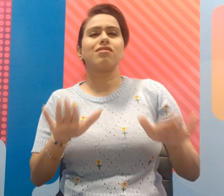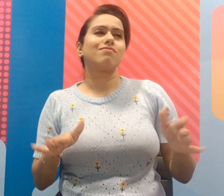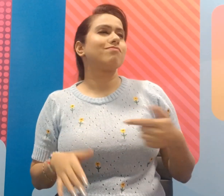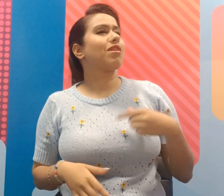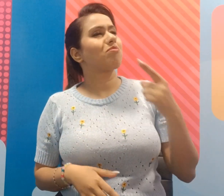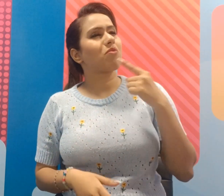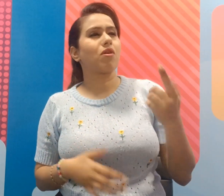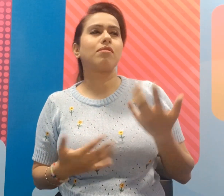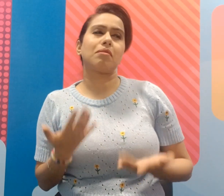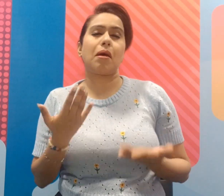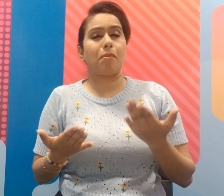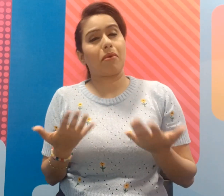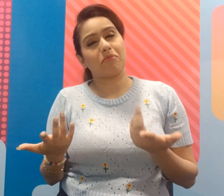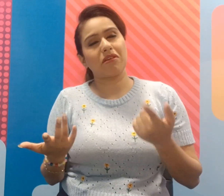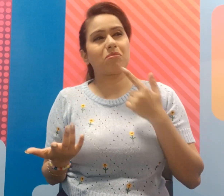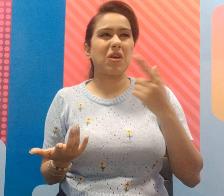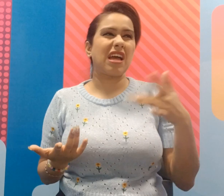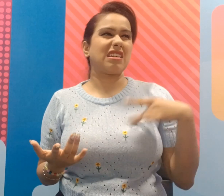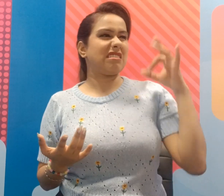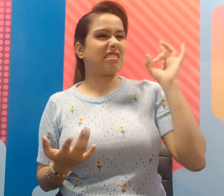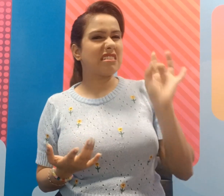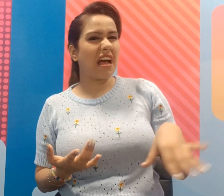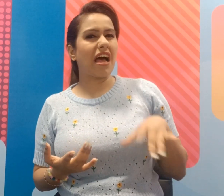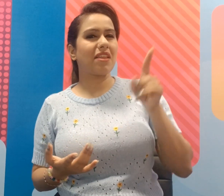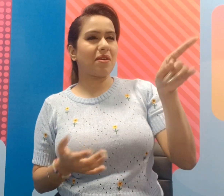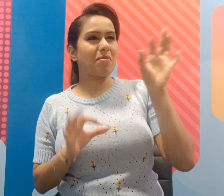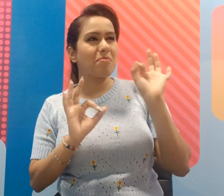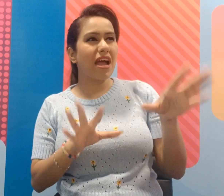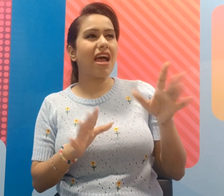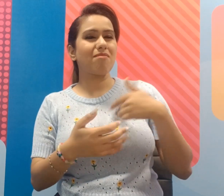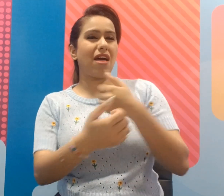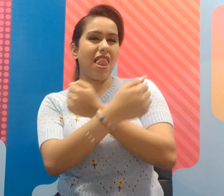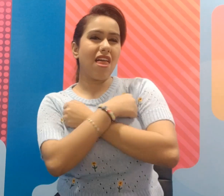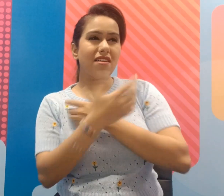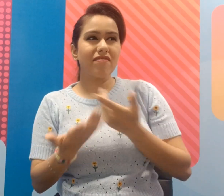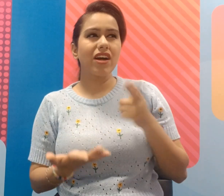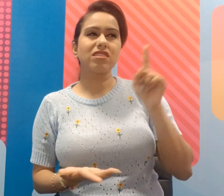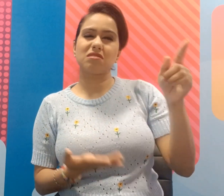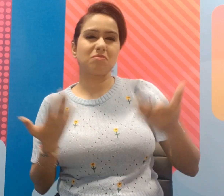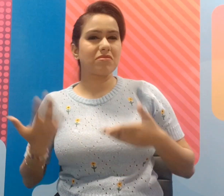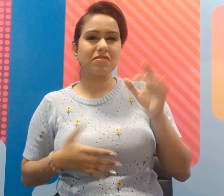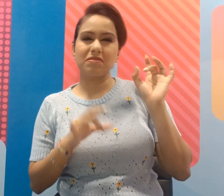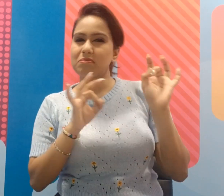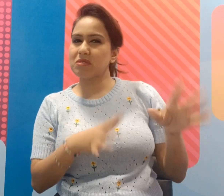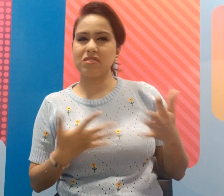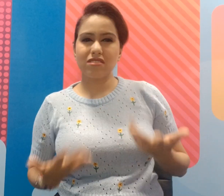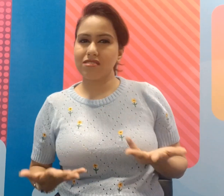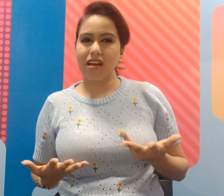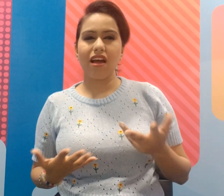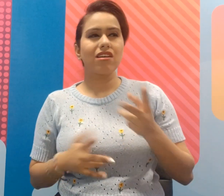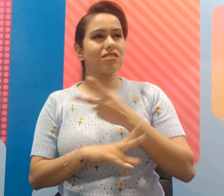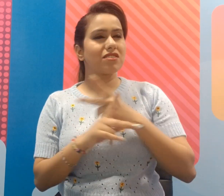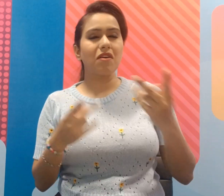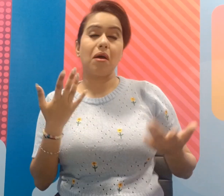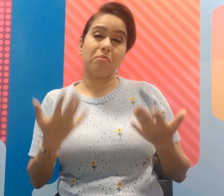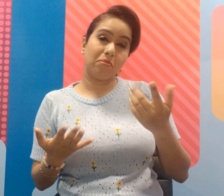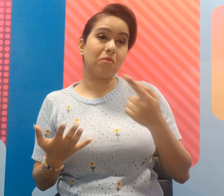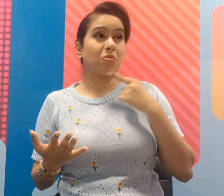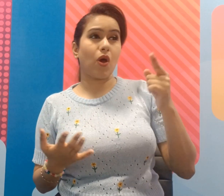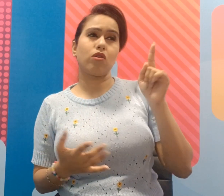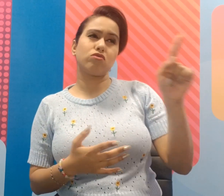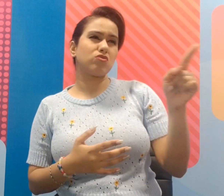आई हेट यू, मैं तुमसे नफरत करती हूँ, इतना प्यार किया तुमने धोखा दिया, ये हो। किसी ने कहा कि हो सकता है कहा हो कि तुम बड़े सेल्फिश हो, मतलब ही निकले